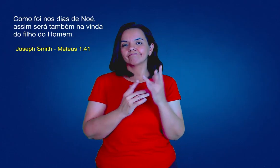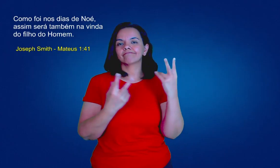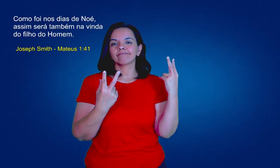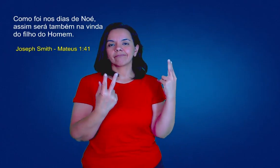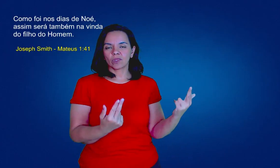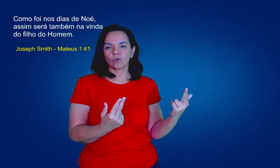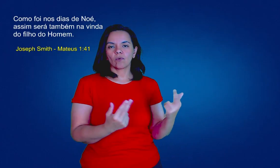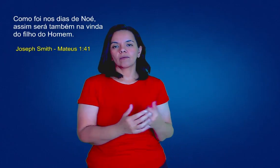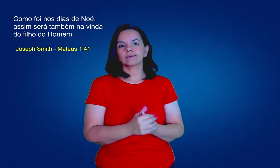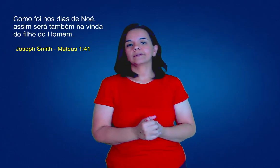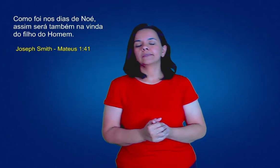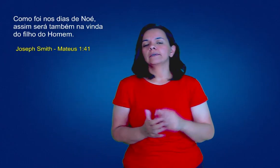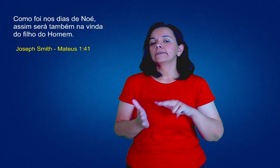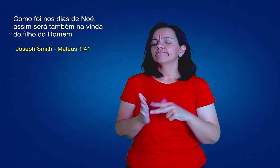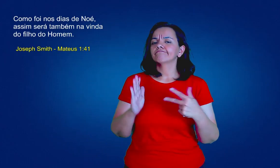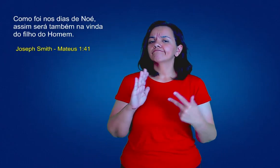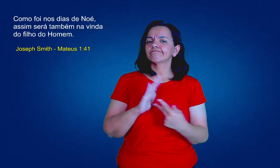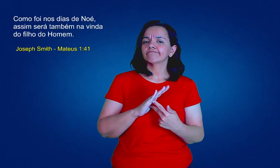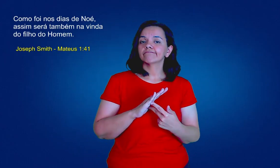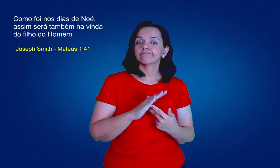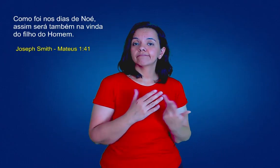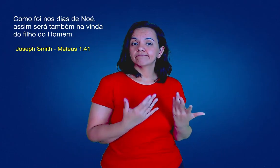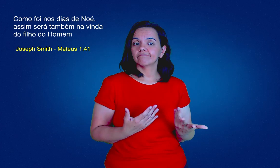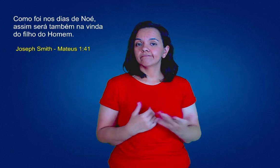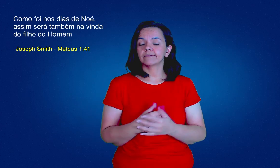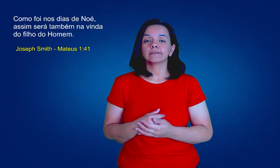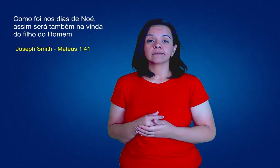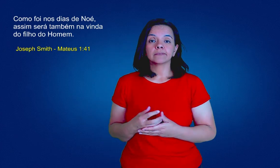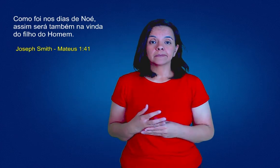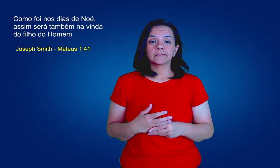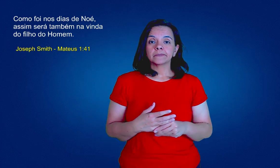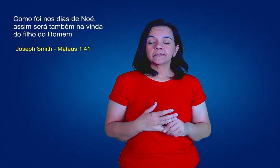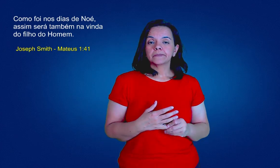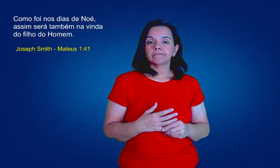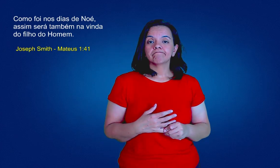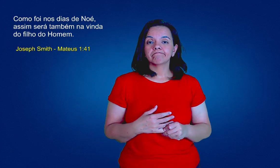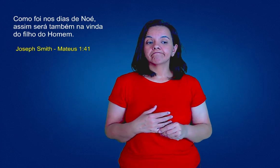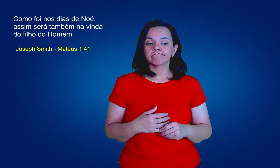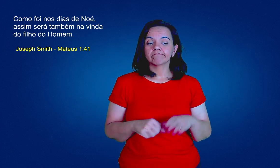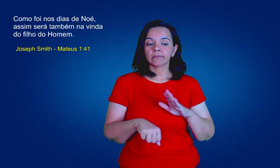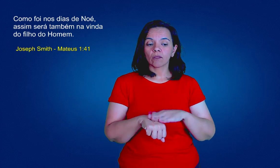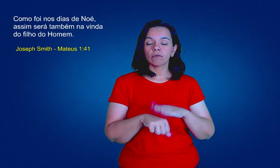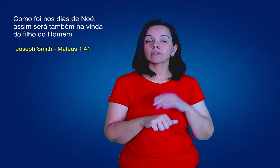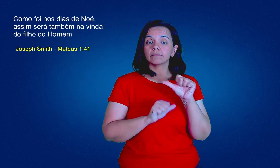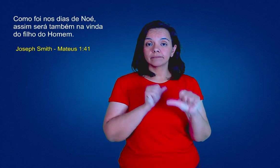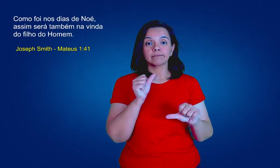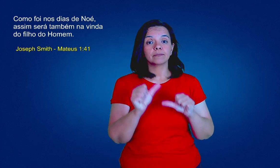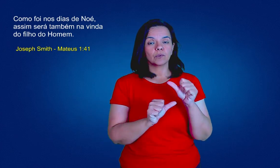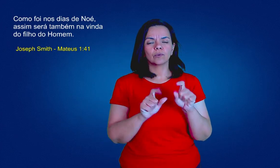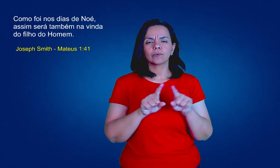quando vier o Filho do Homem, que é Jesus Cristo. Mas o que de fato isso significa?